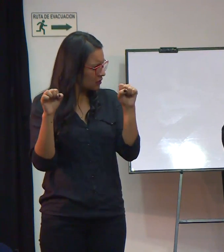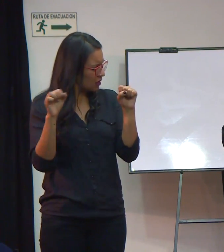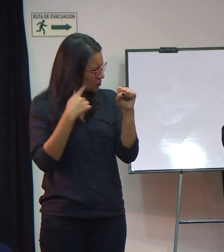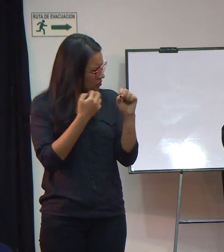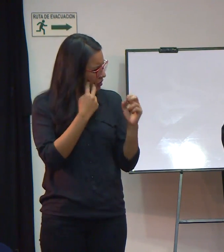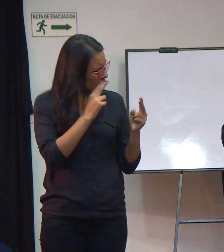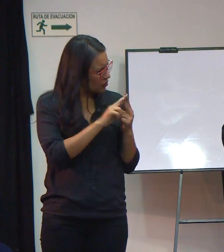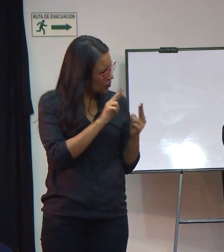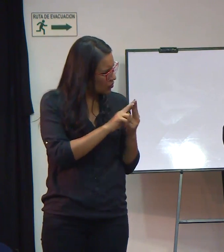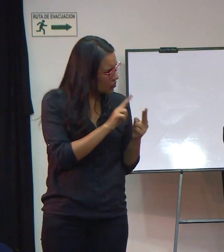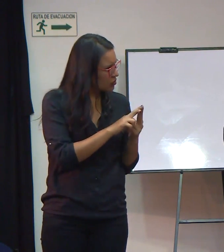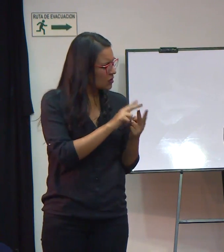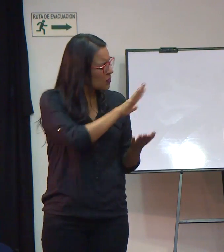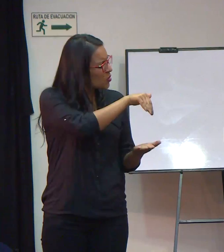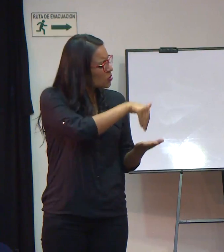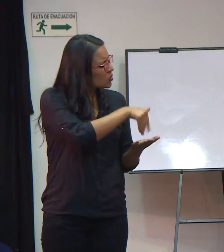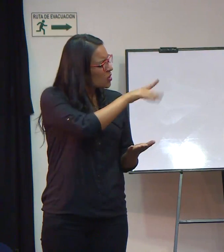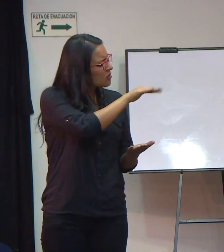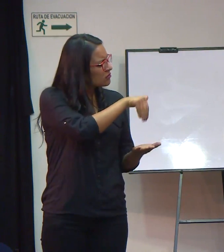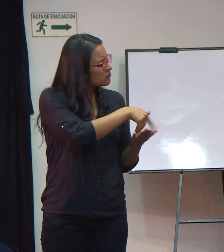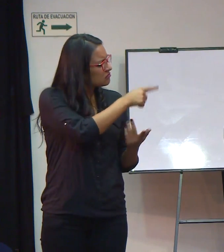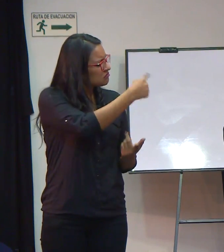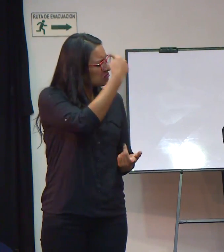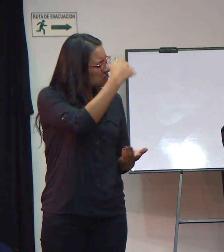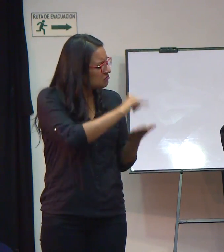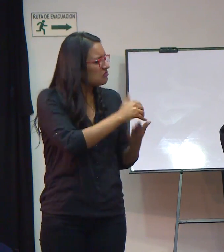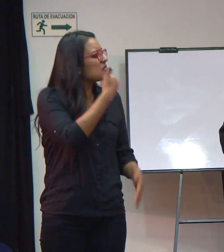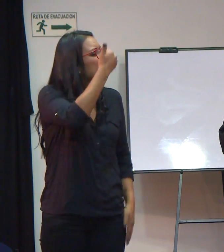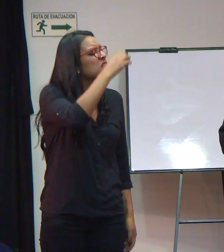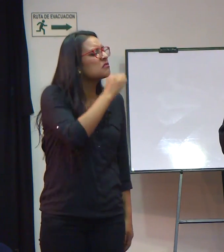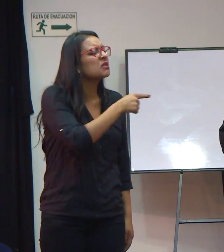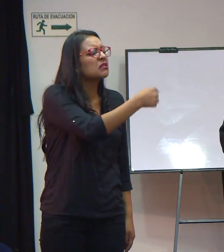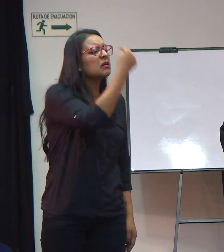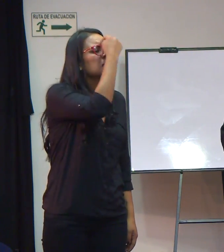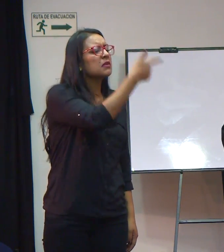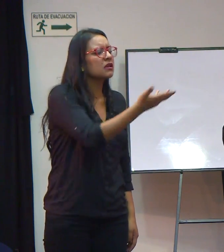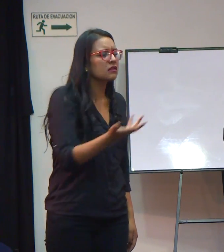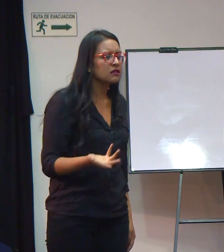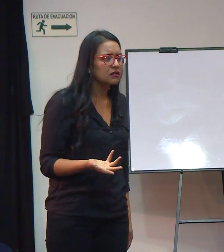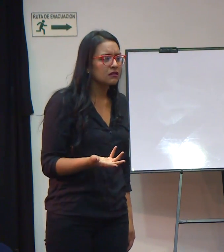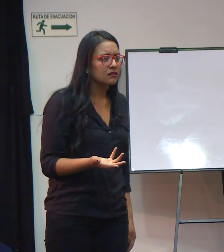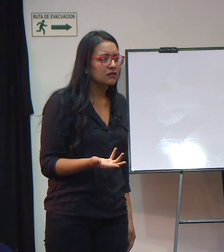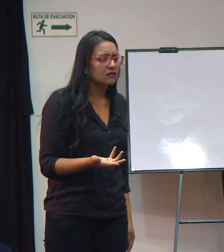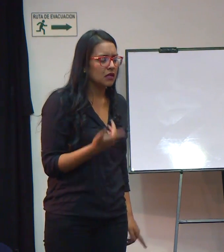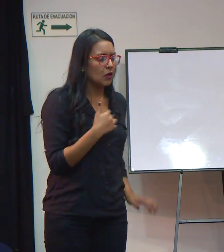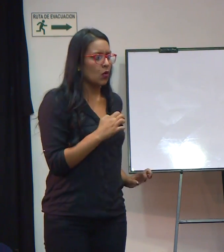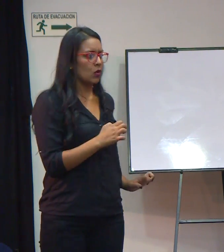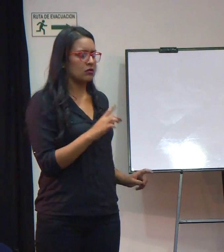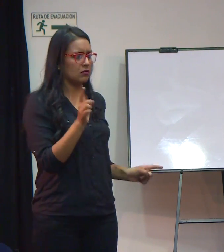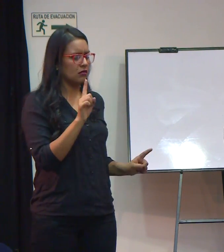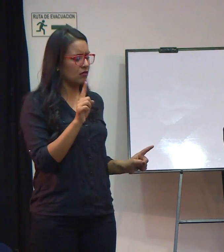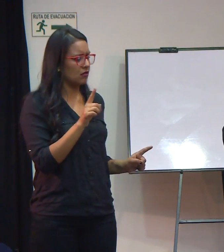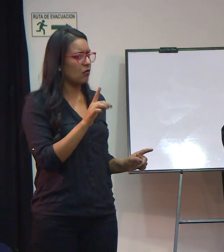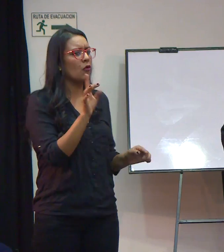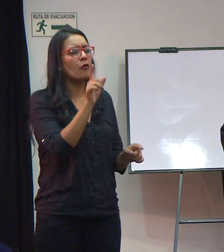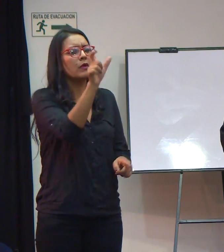de conocer la postura de la persona ya adulta mayor, la persona, no sé, obrera, la persona